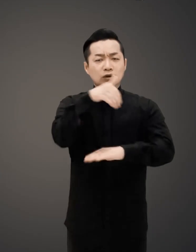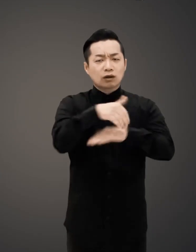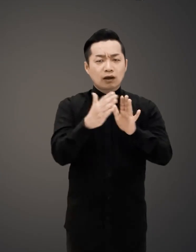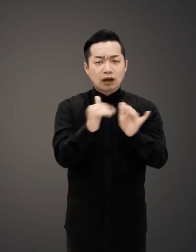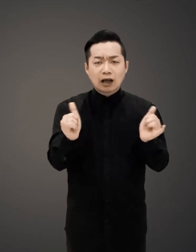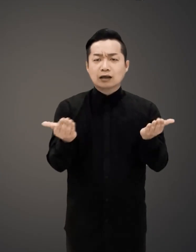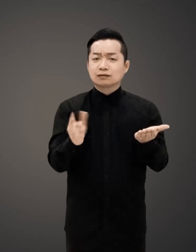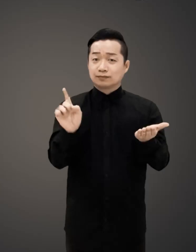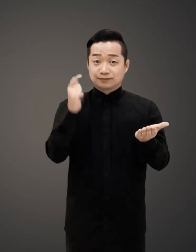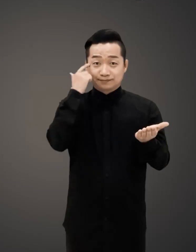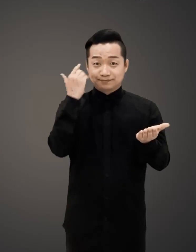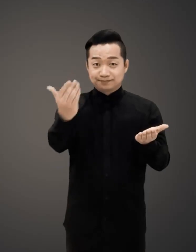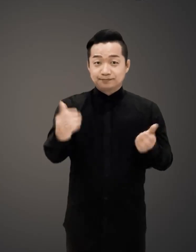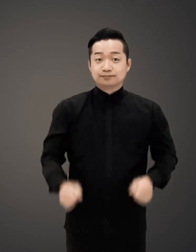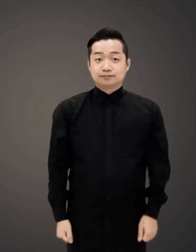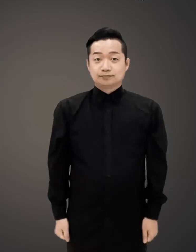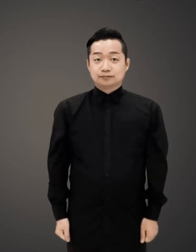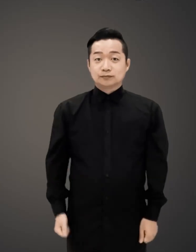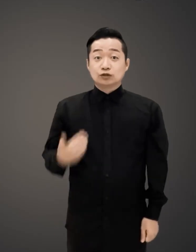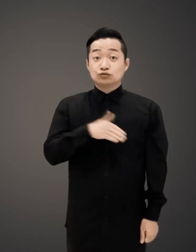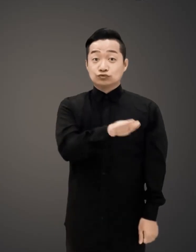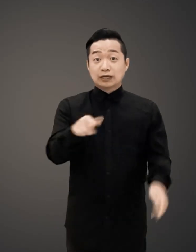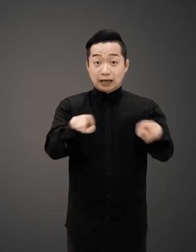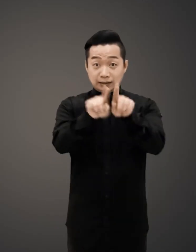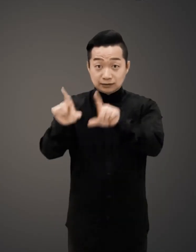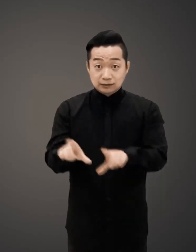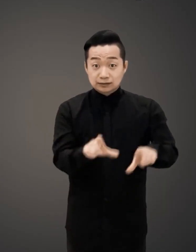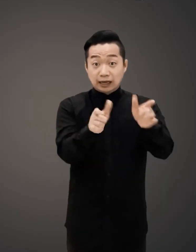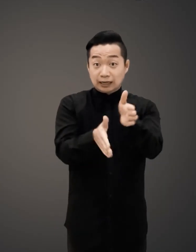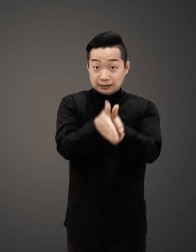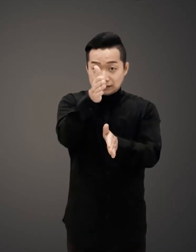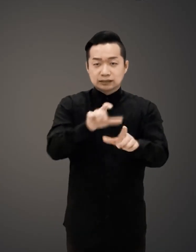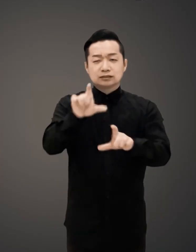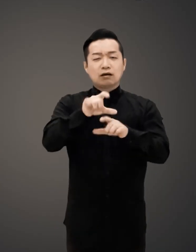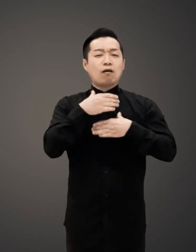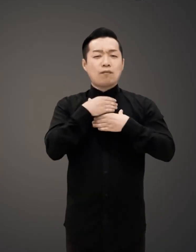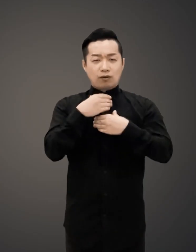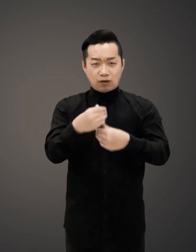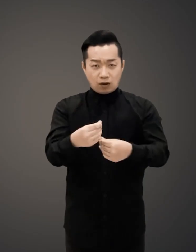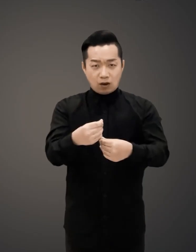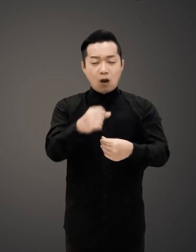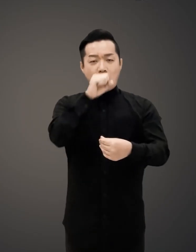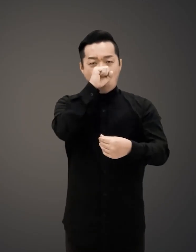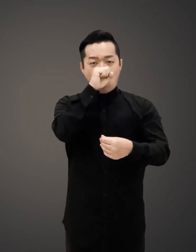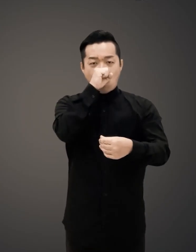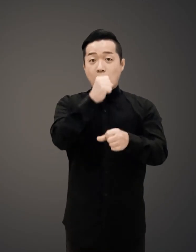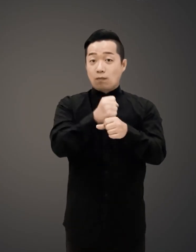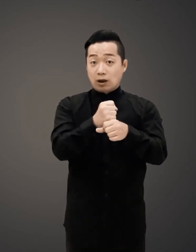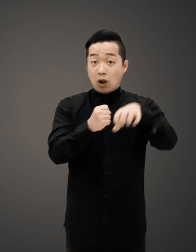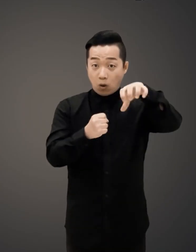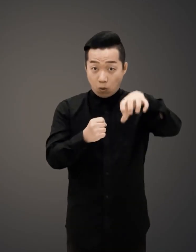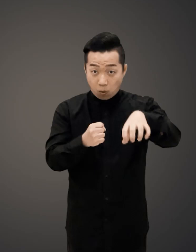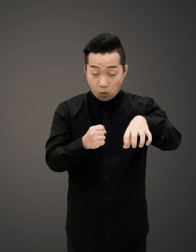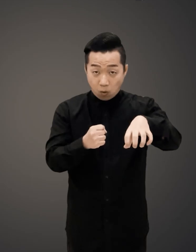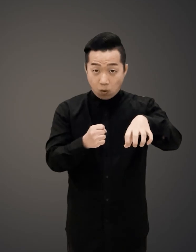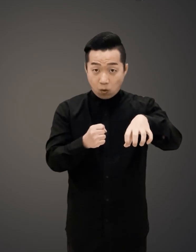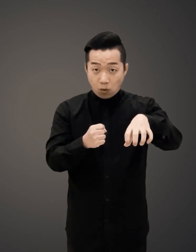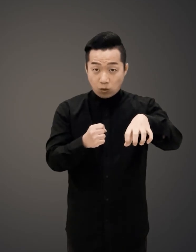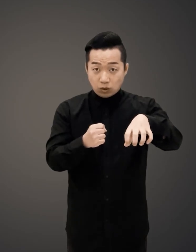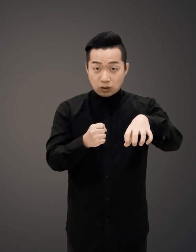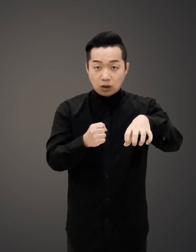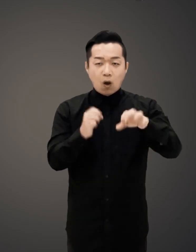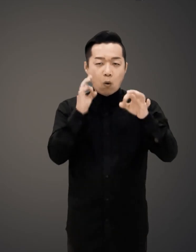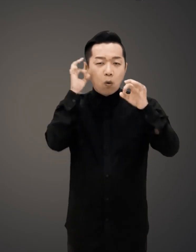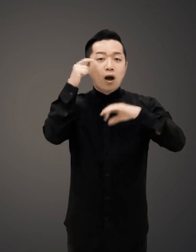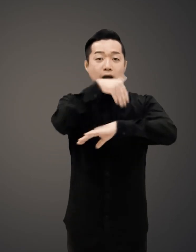도시계획과는 어떤 일을 하나요? 우리가 함께 사는 도시를 좀 더 편안하고 쾌적하게 사는 공간으로 만드는